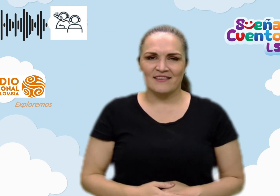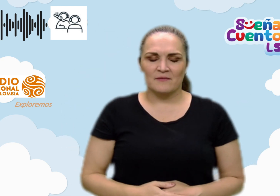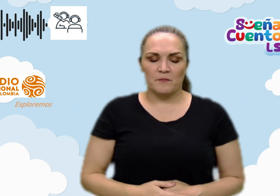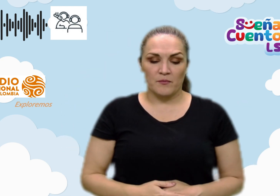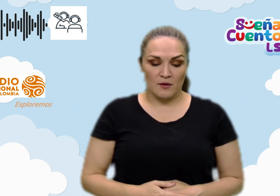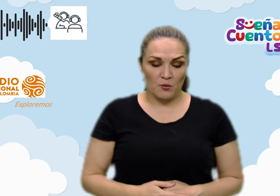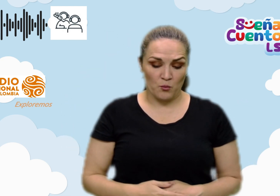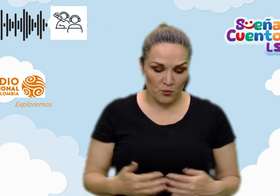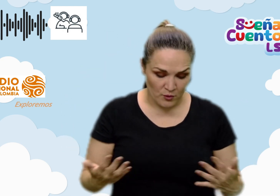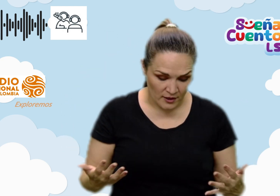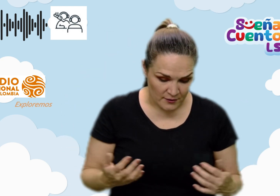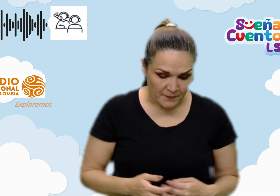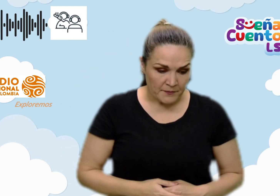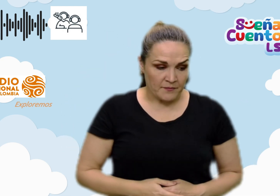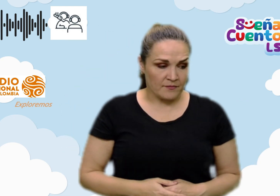Sueñacuentos?